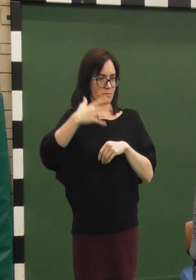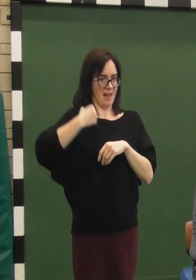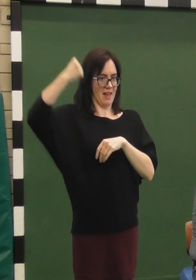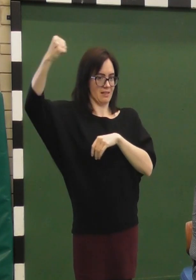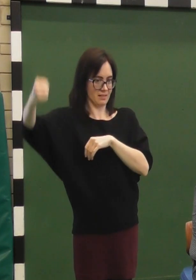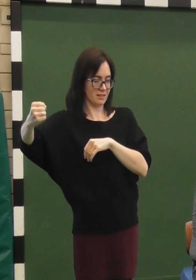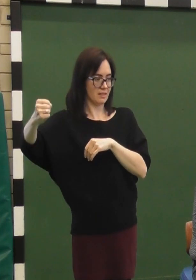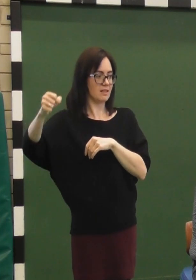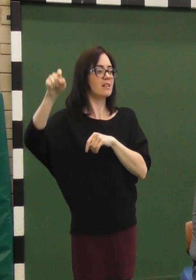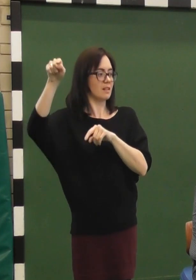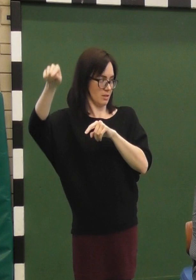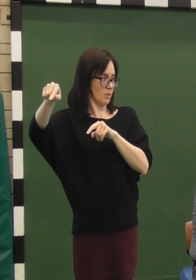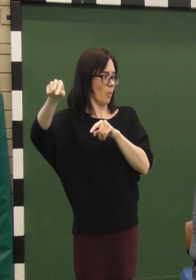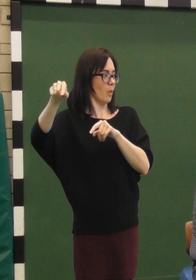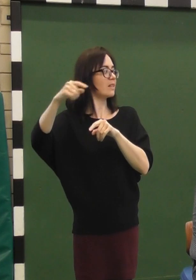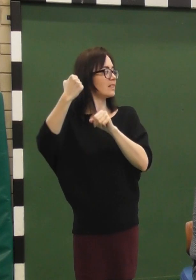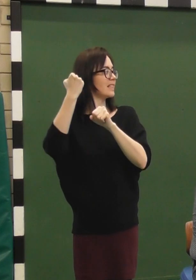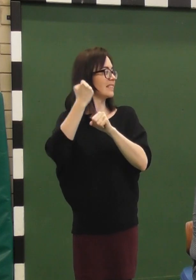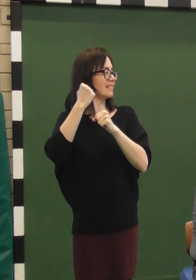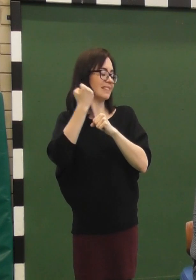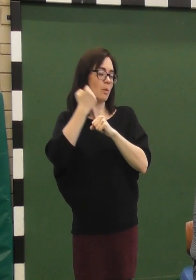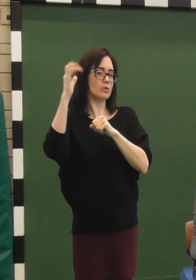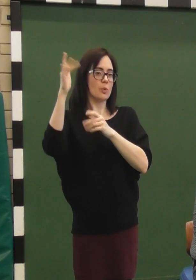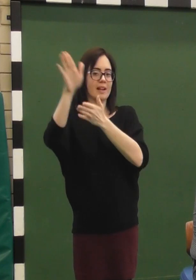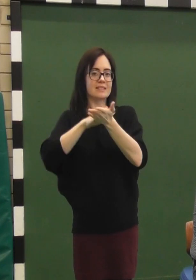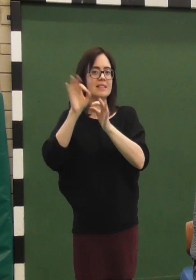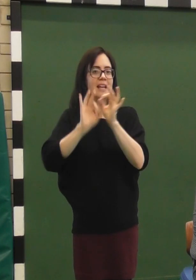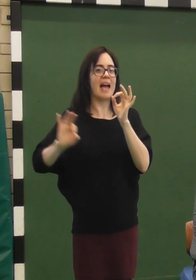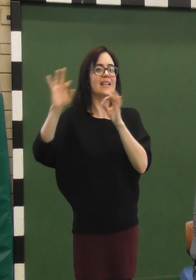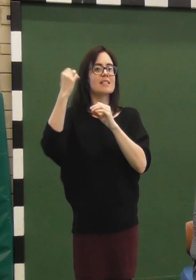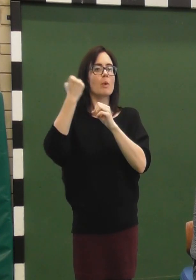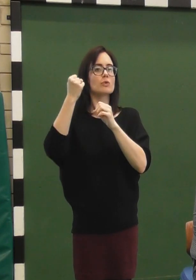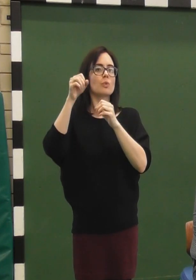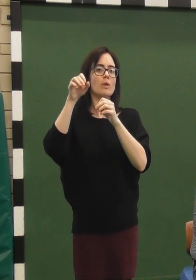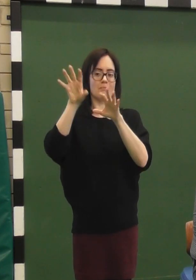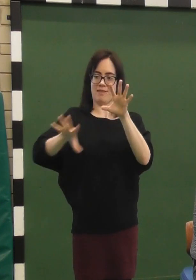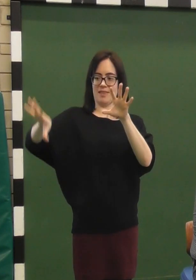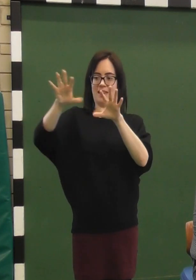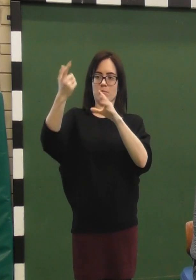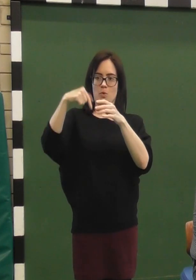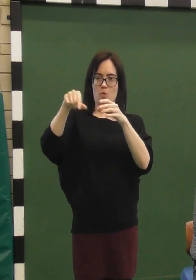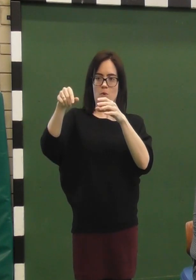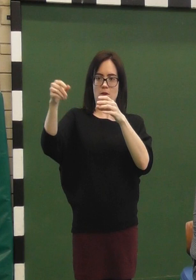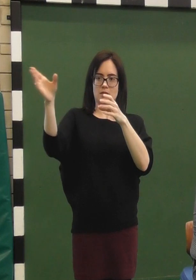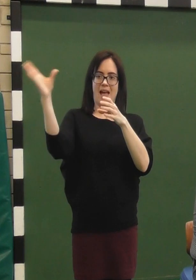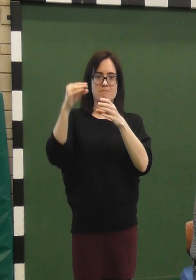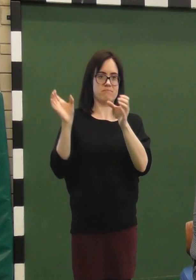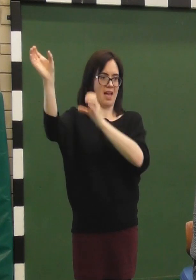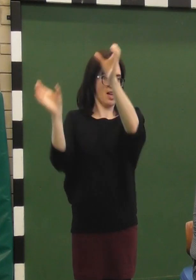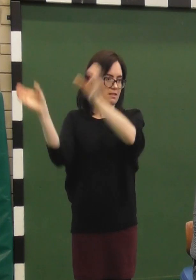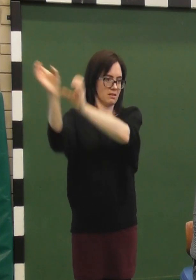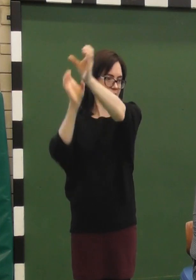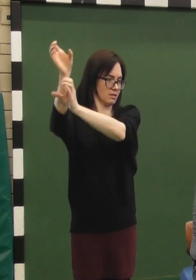Diósgyőrbe szedték össze az egész Borsod megyei gettóból az